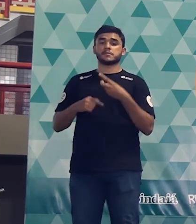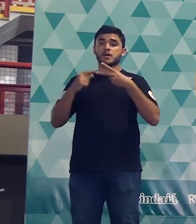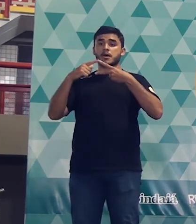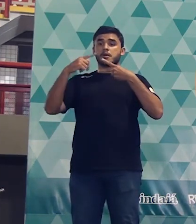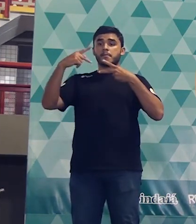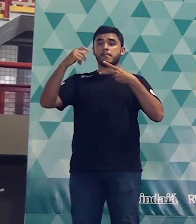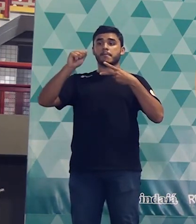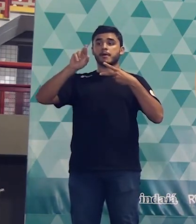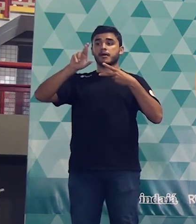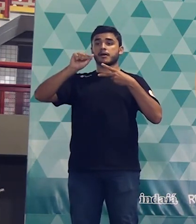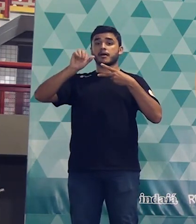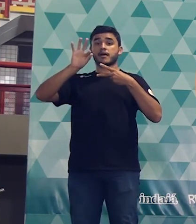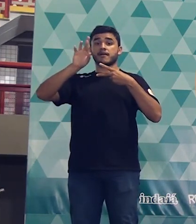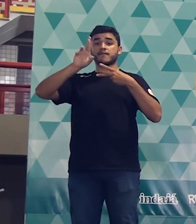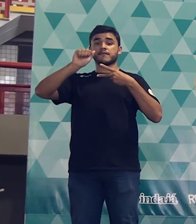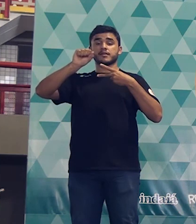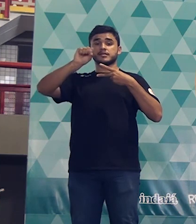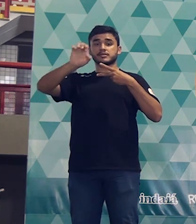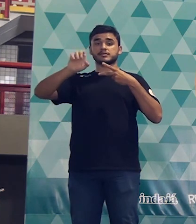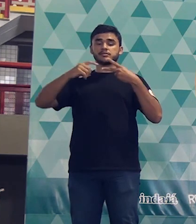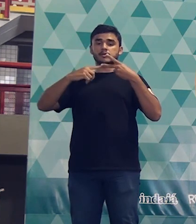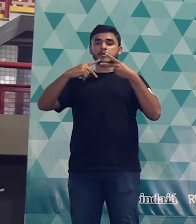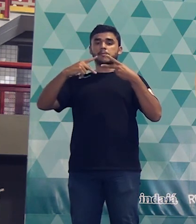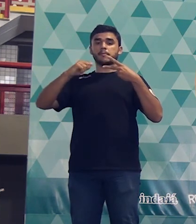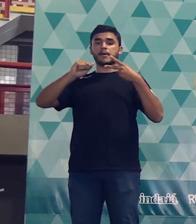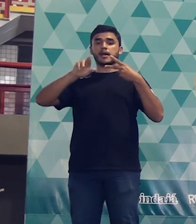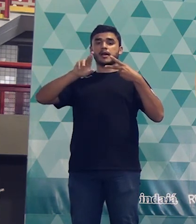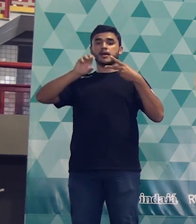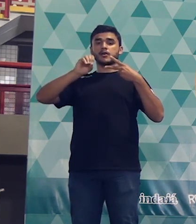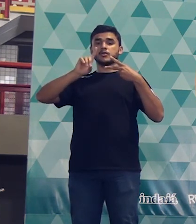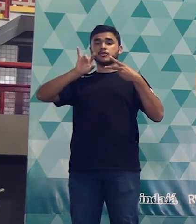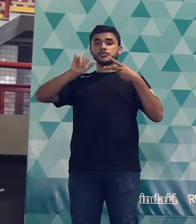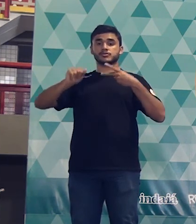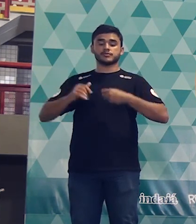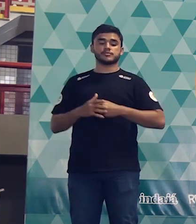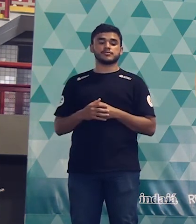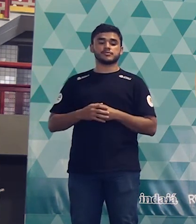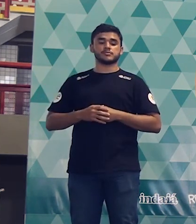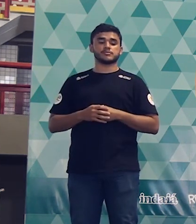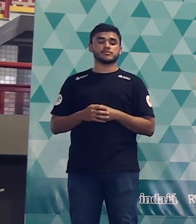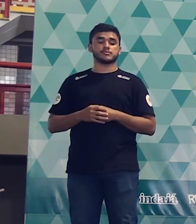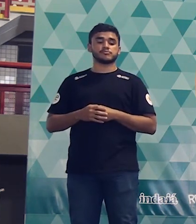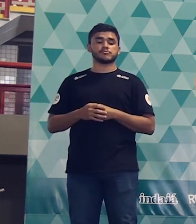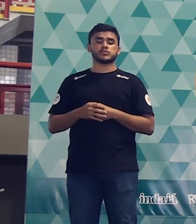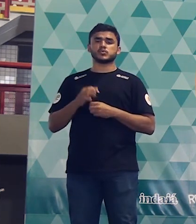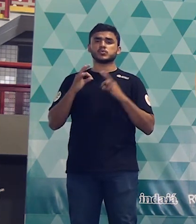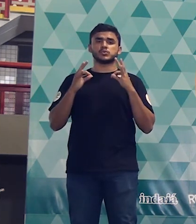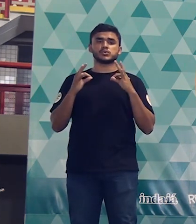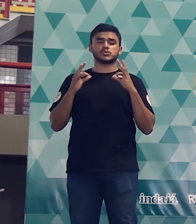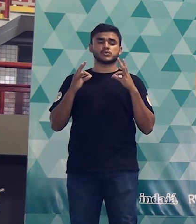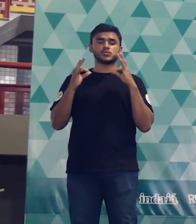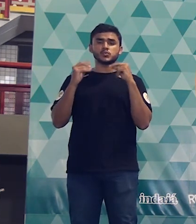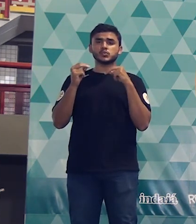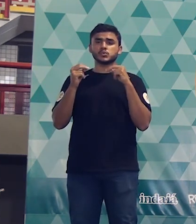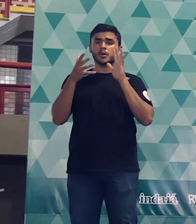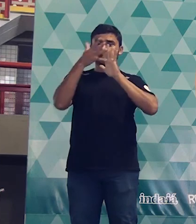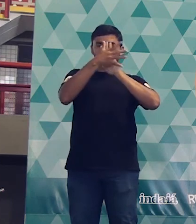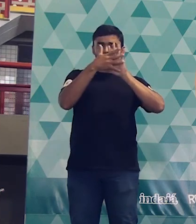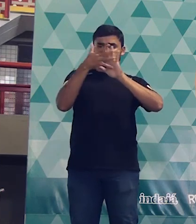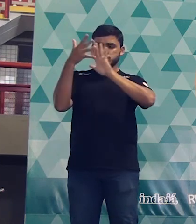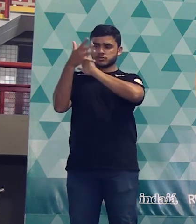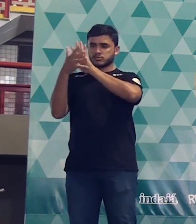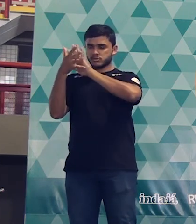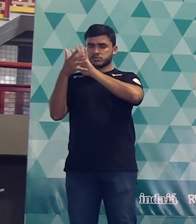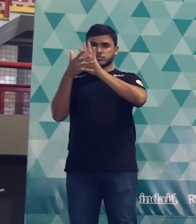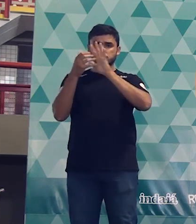paródia. De todas as relações que há entre textos, tá? As mais importantes são paráfrase e